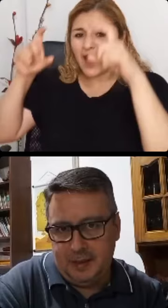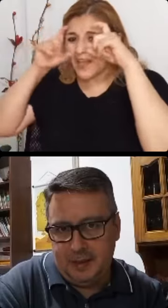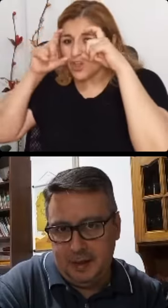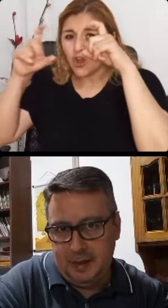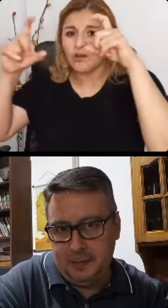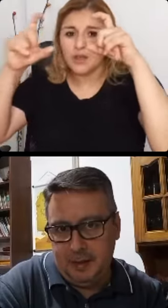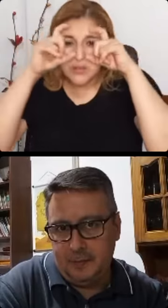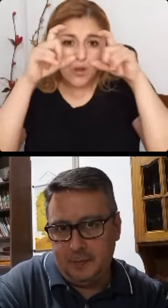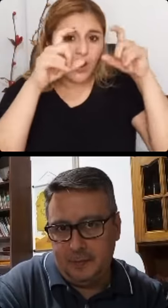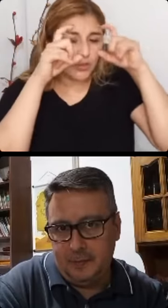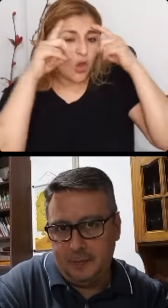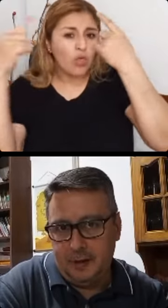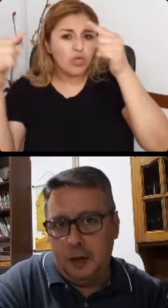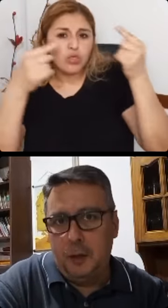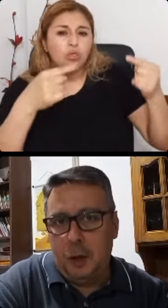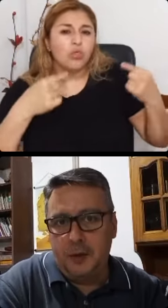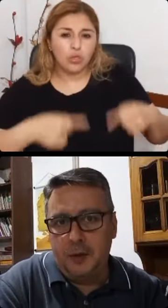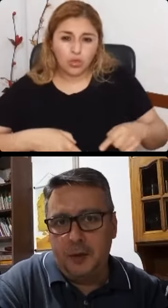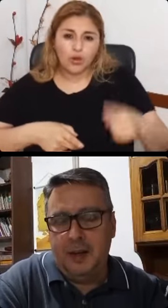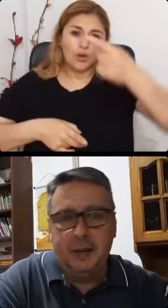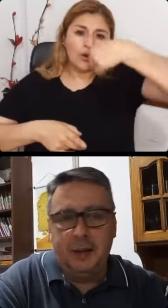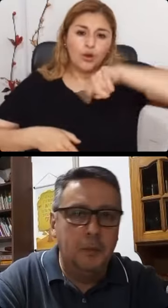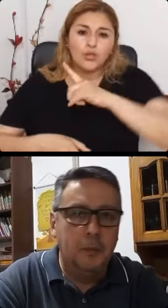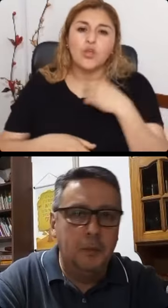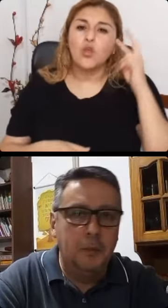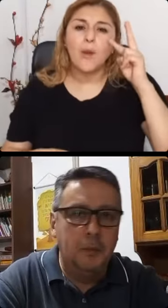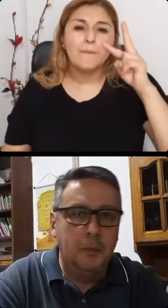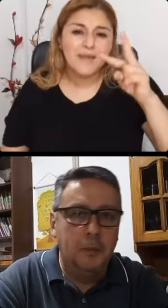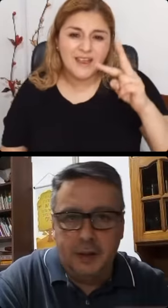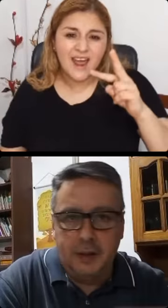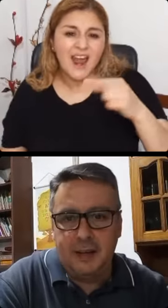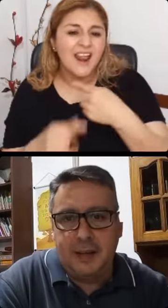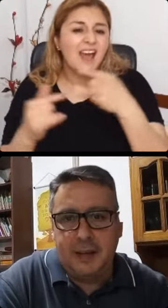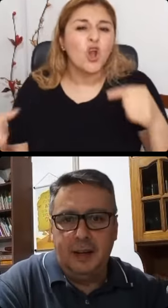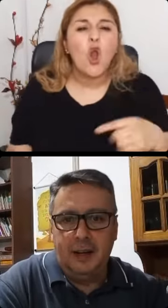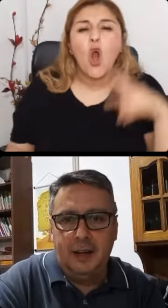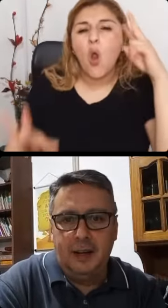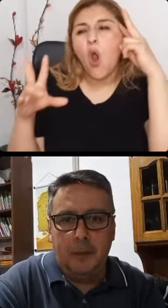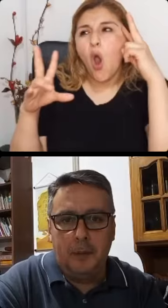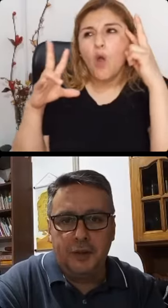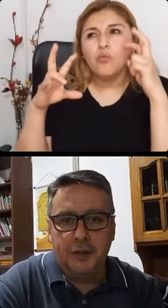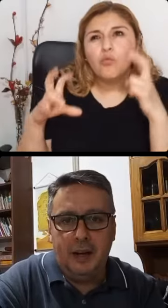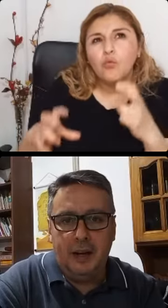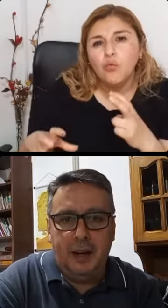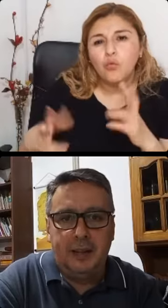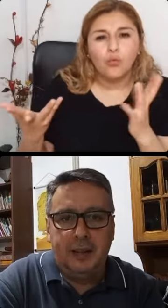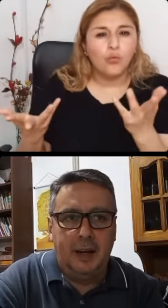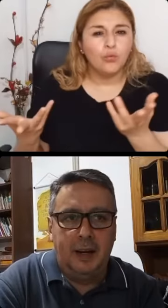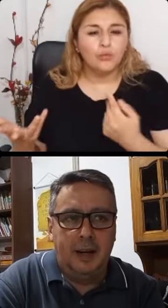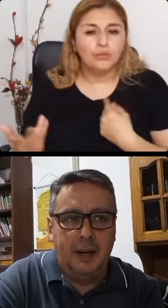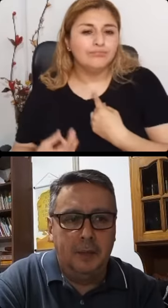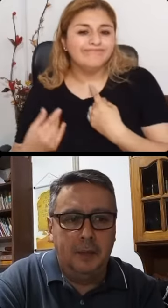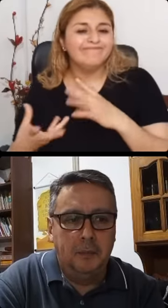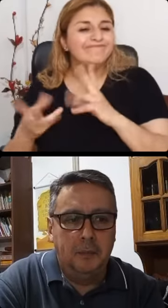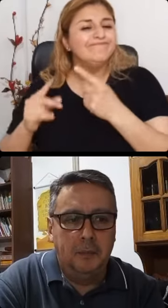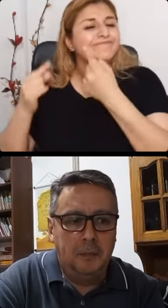¿sí? lo vemos en un montón de cosas que estamos este